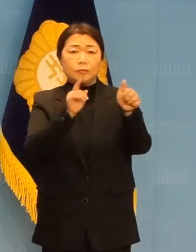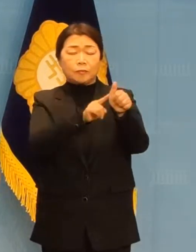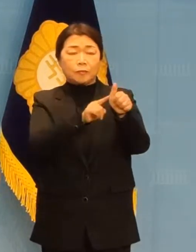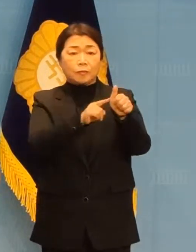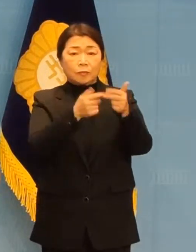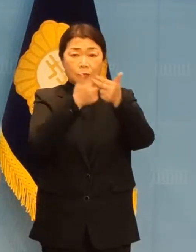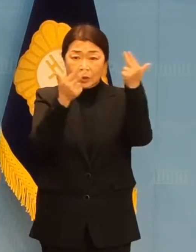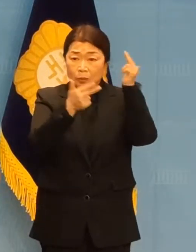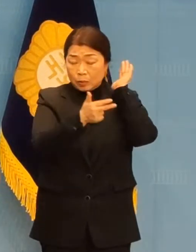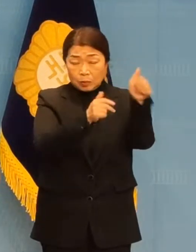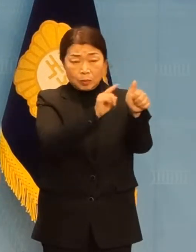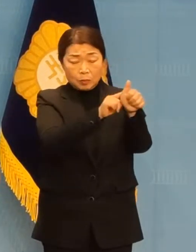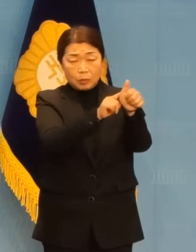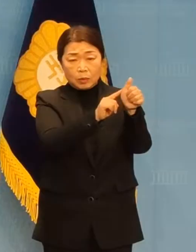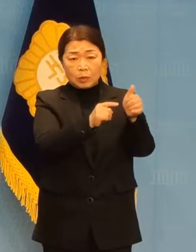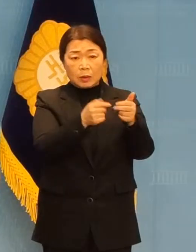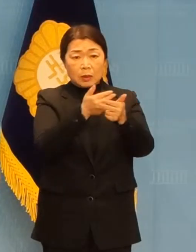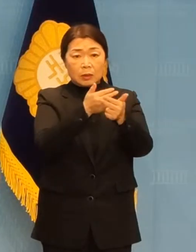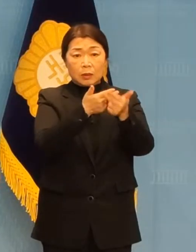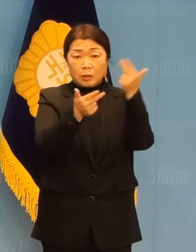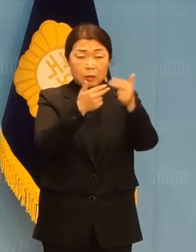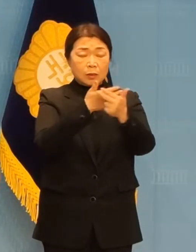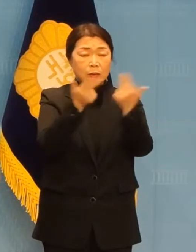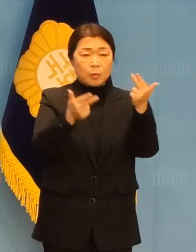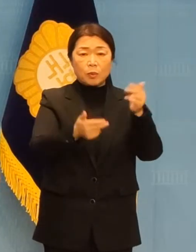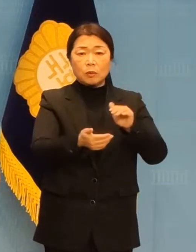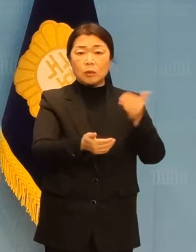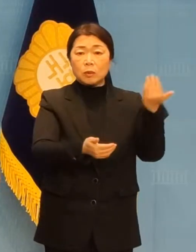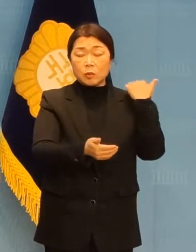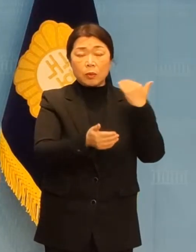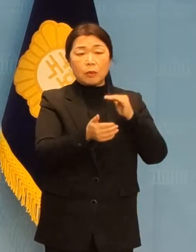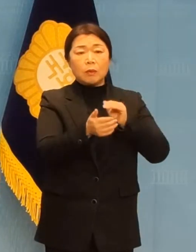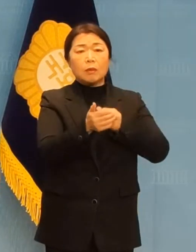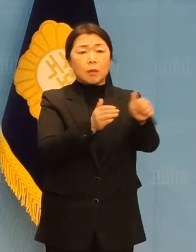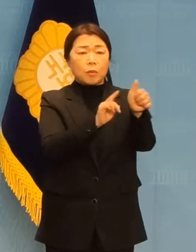이재명 대표를 죽이는 저 행위 아닙니까?